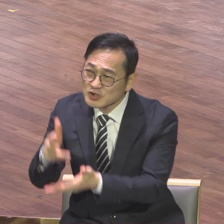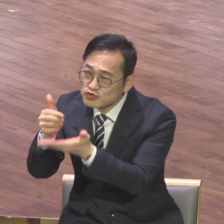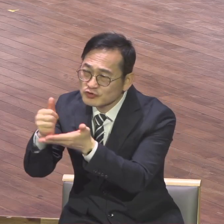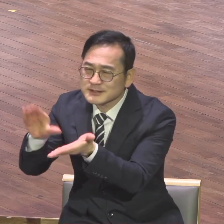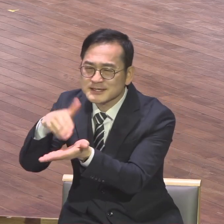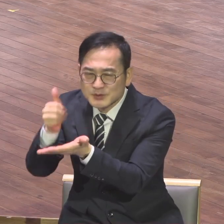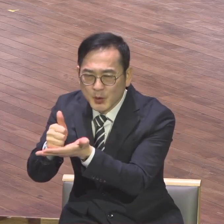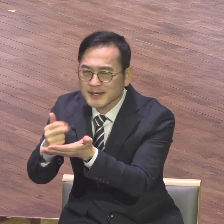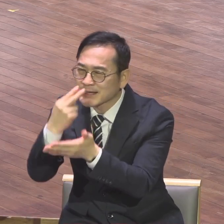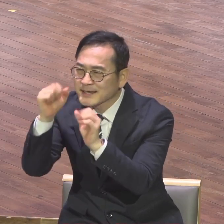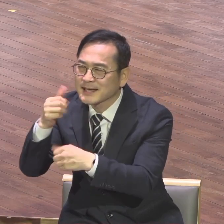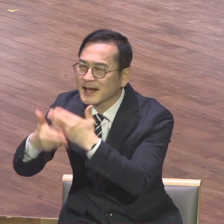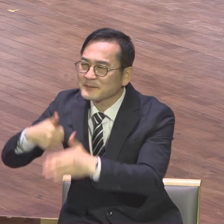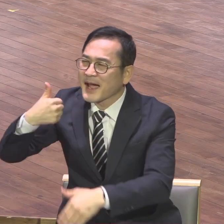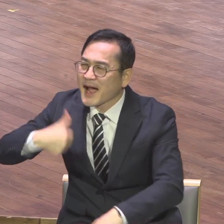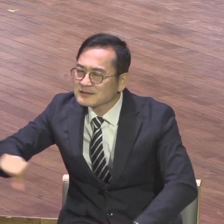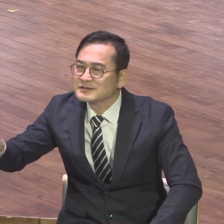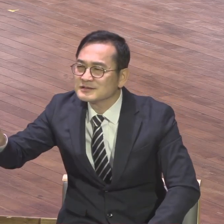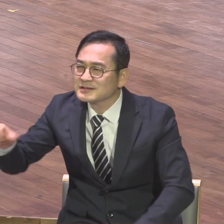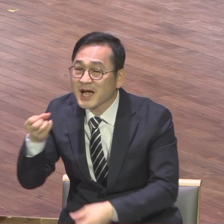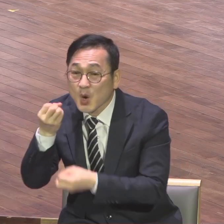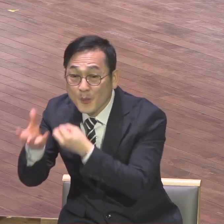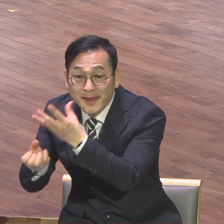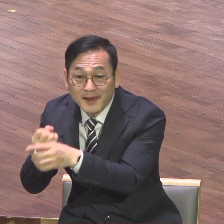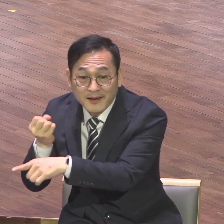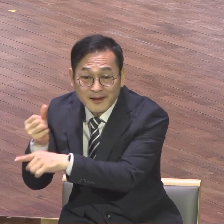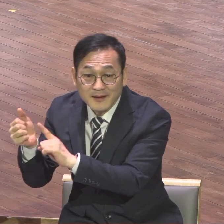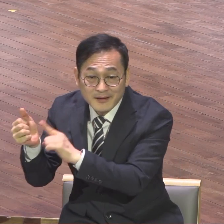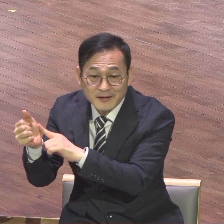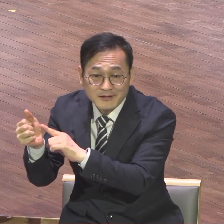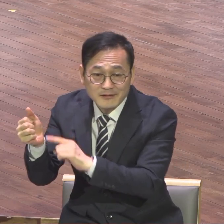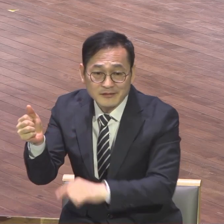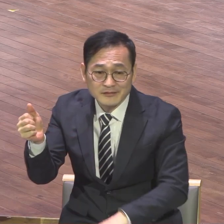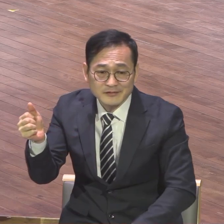주는 그리스도시요 살아계신 하나님의 아들이십니다.